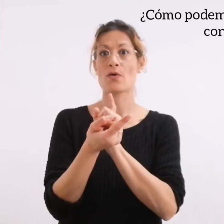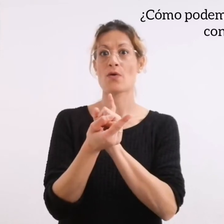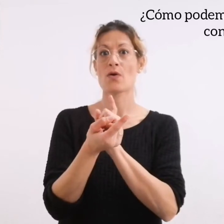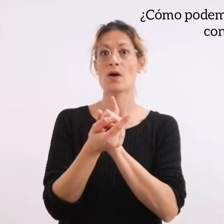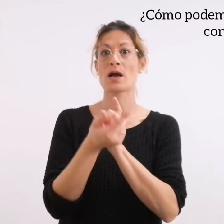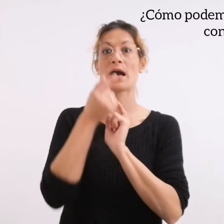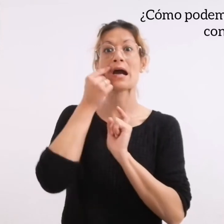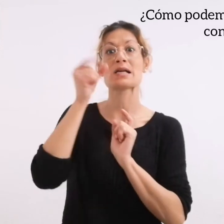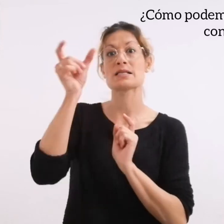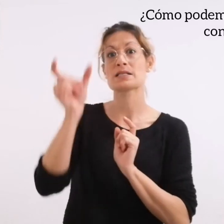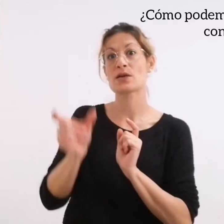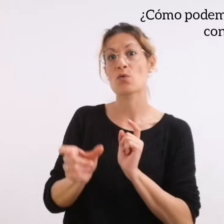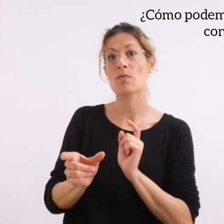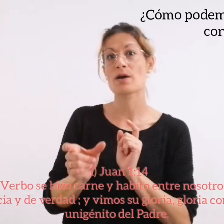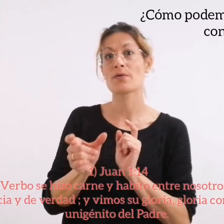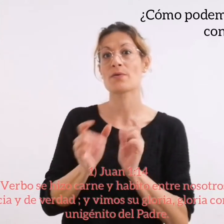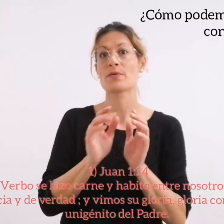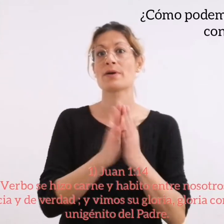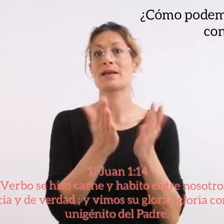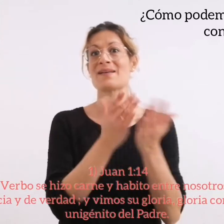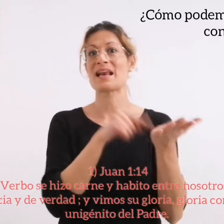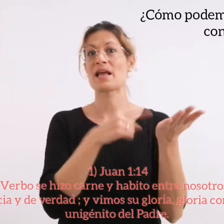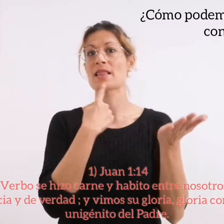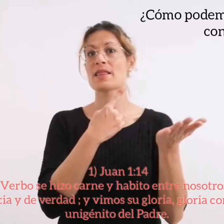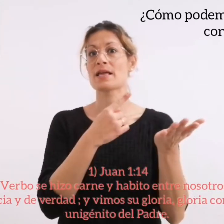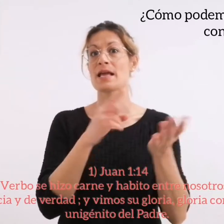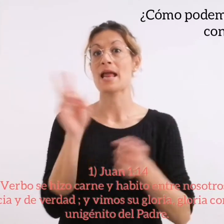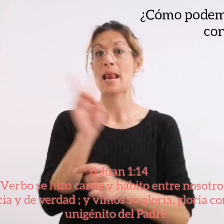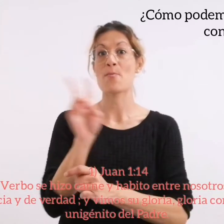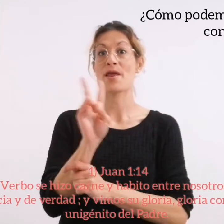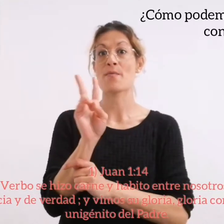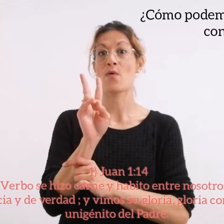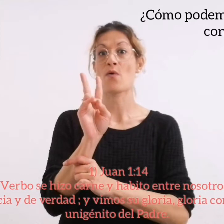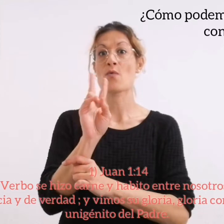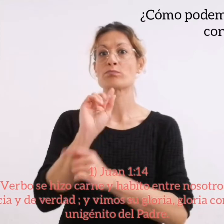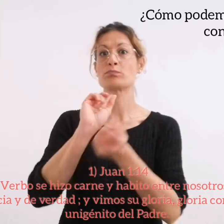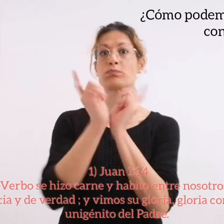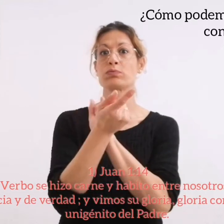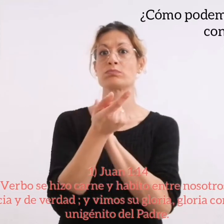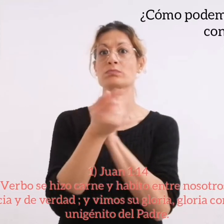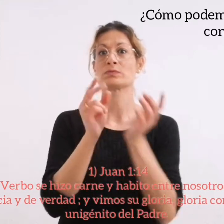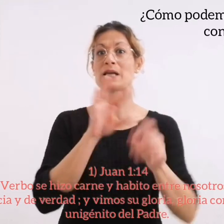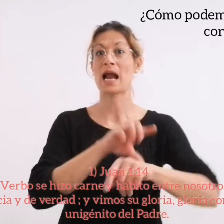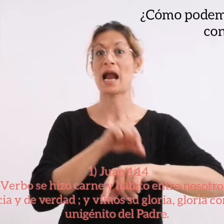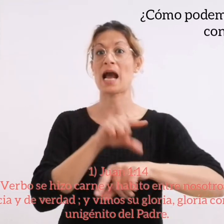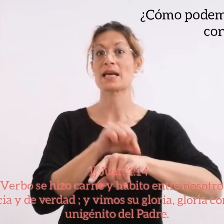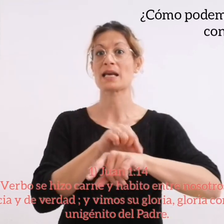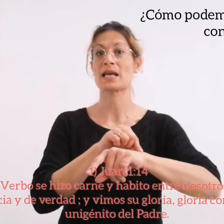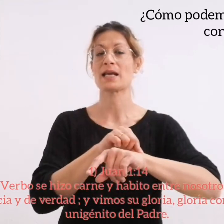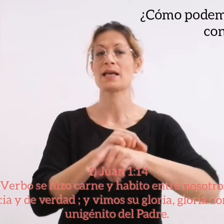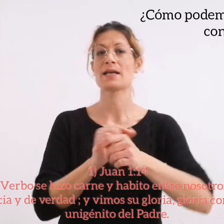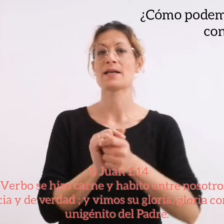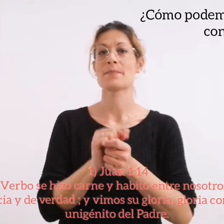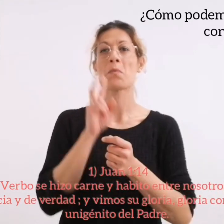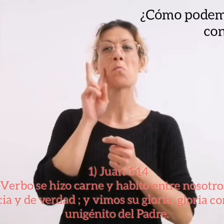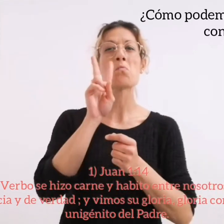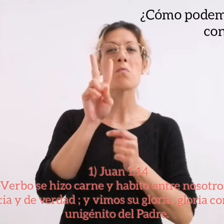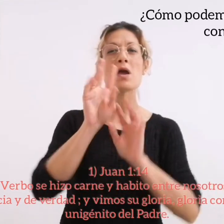Y aquel verbo se hizo carne y habitó entre nosotros, y vimos su gloria, gloria como del unigénito del Padre, lleno